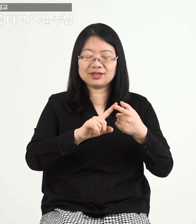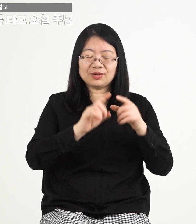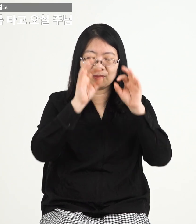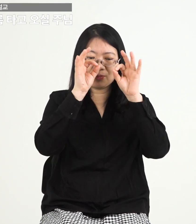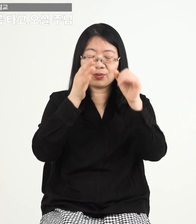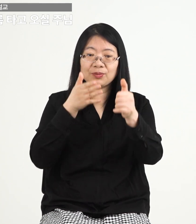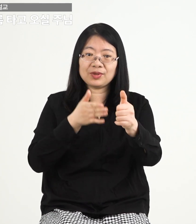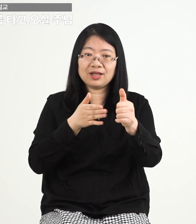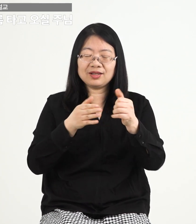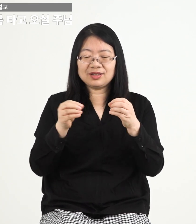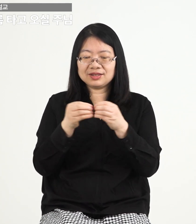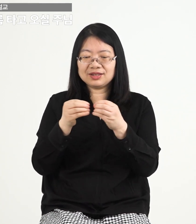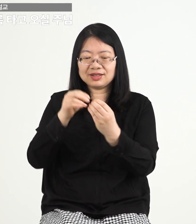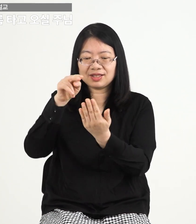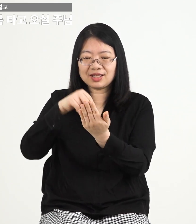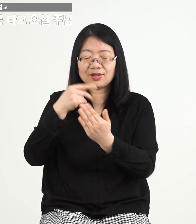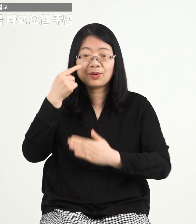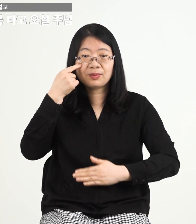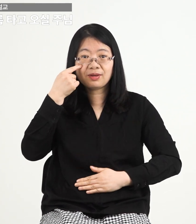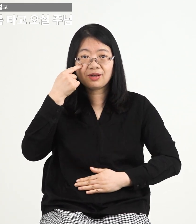어느 글을 읽다 보니까